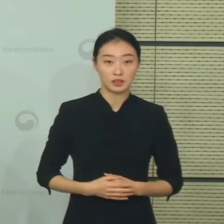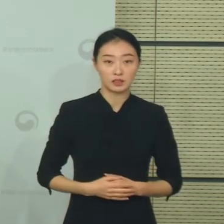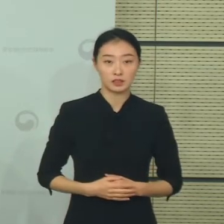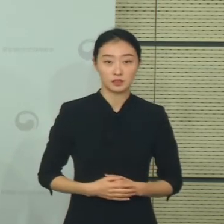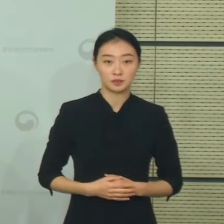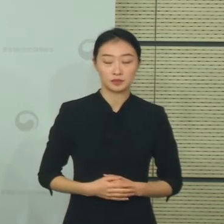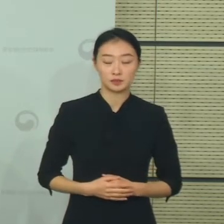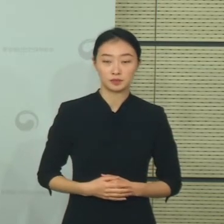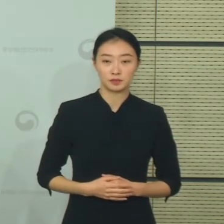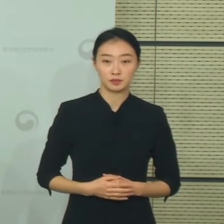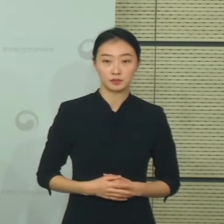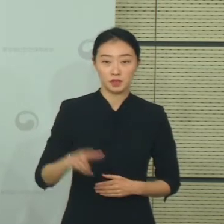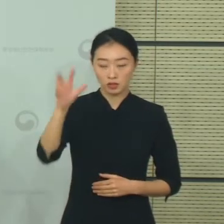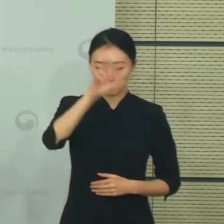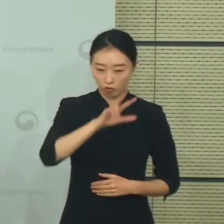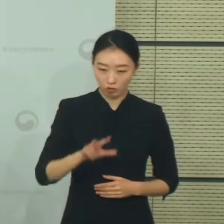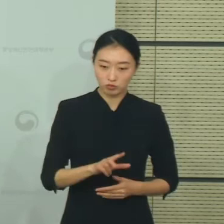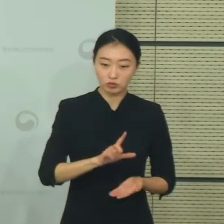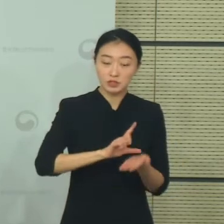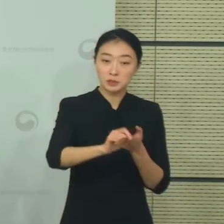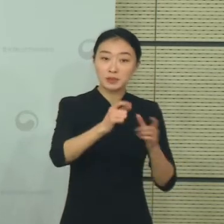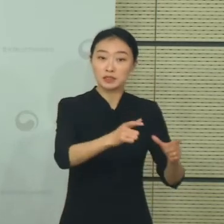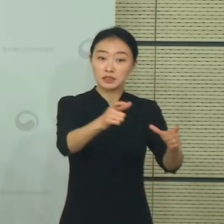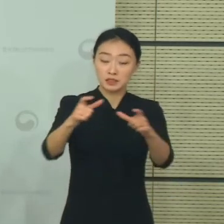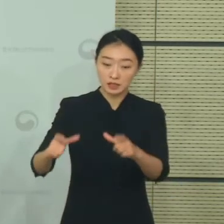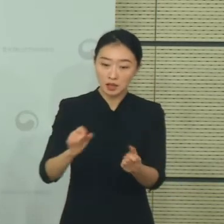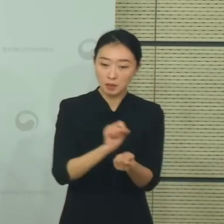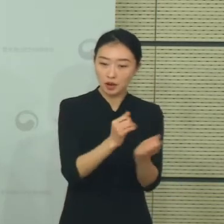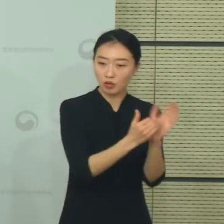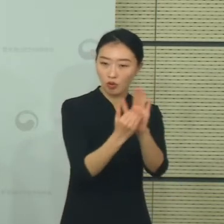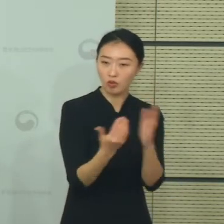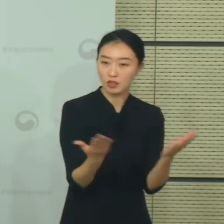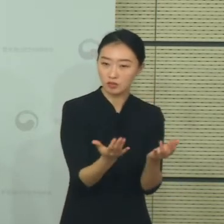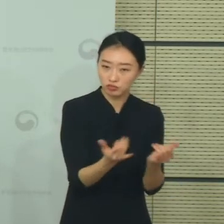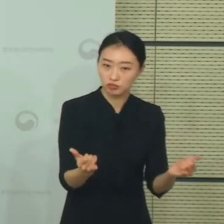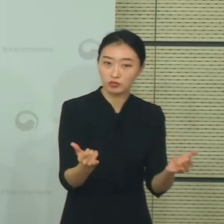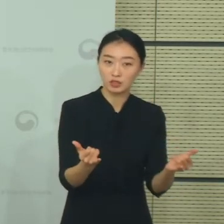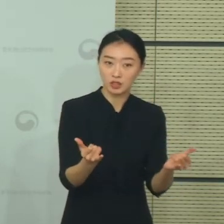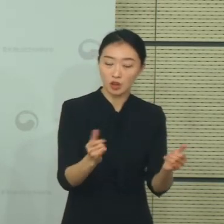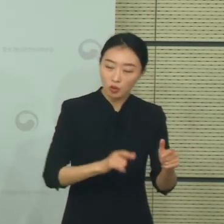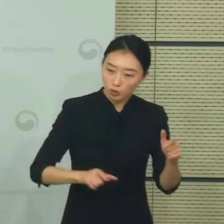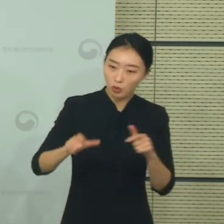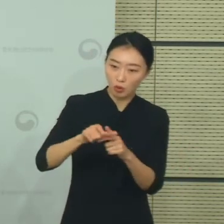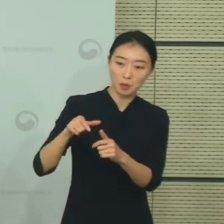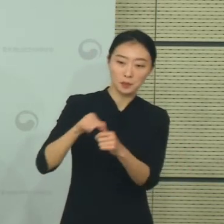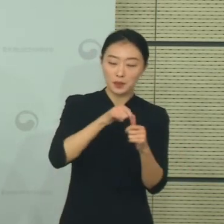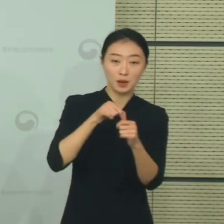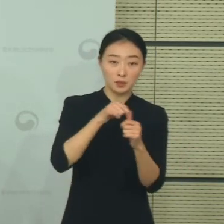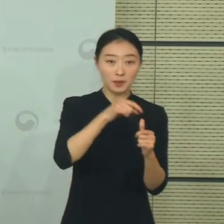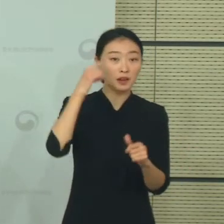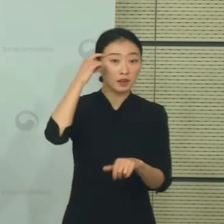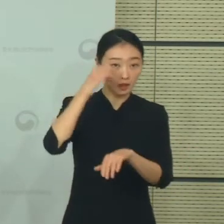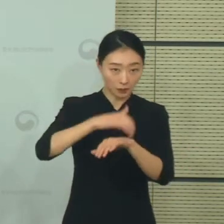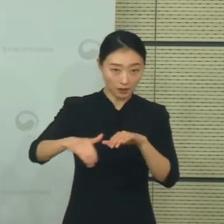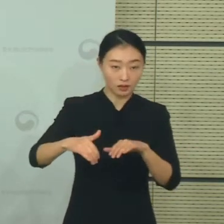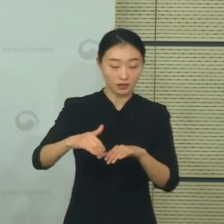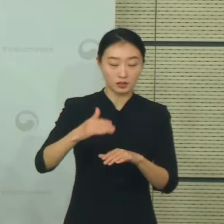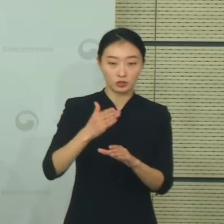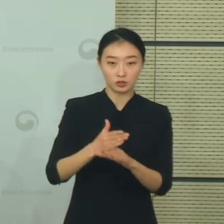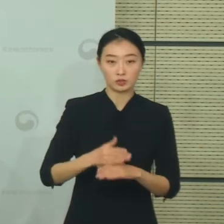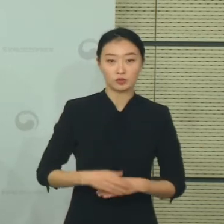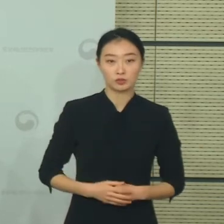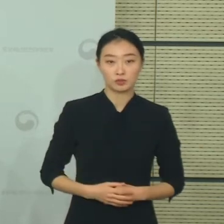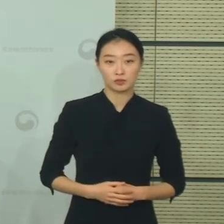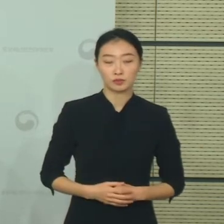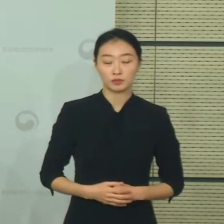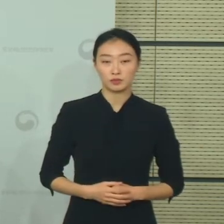많은 경우에 이제 지자체에서 했던 방역 인력들을 저희들이 뭐 최대한 확보를 할 그런 계획에 있고요. 지금